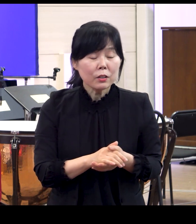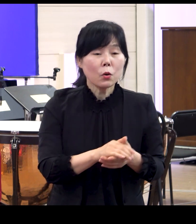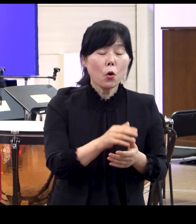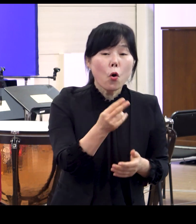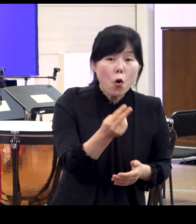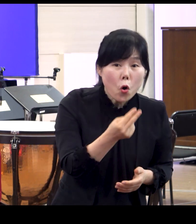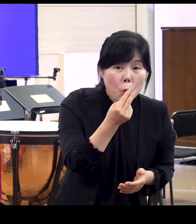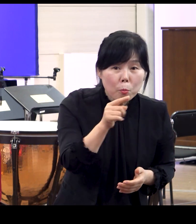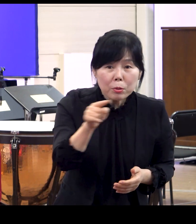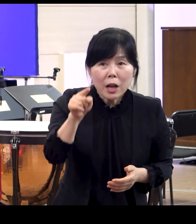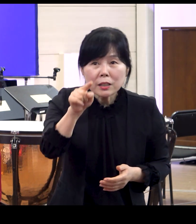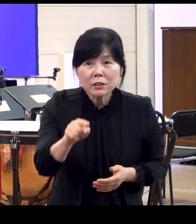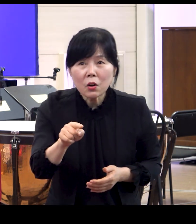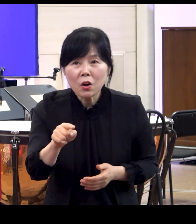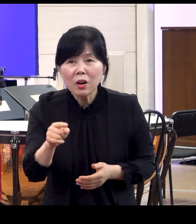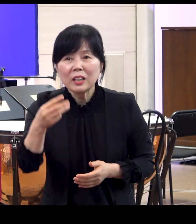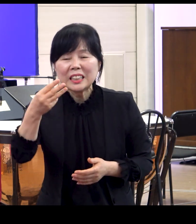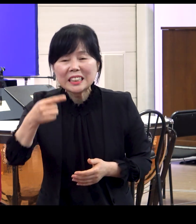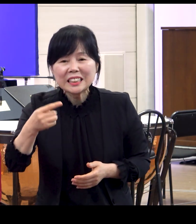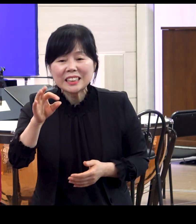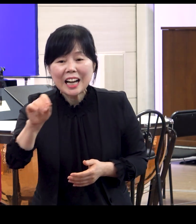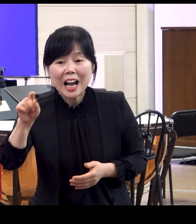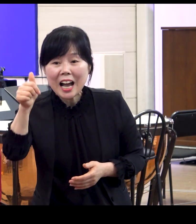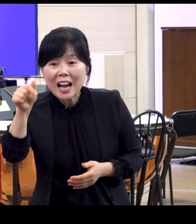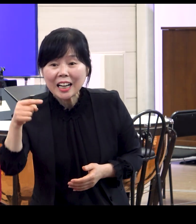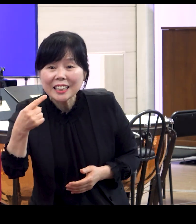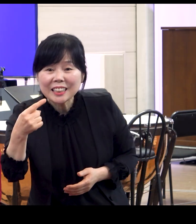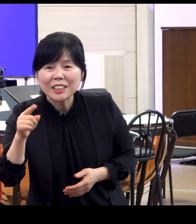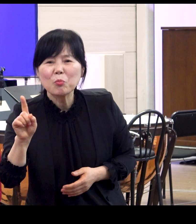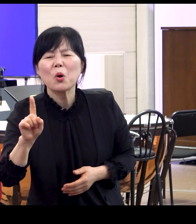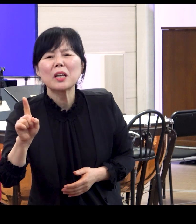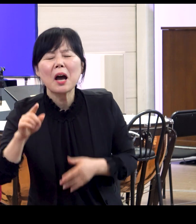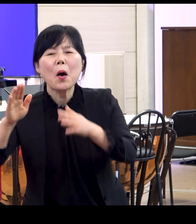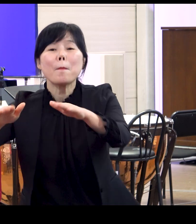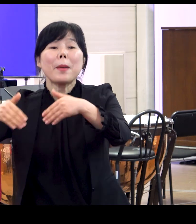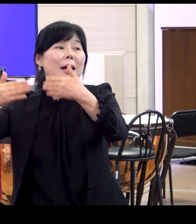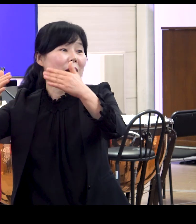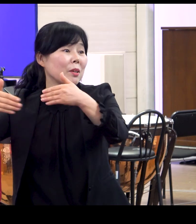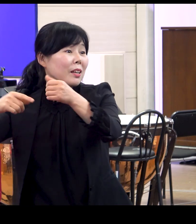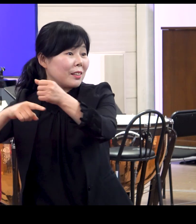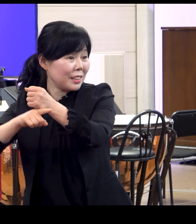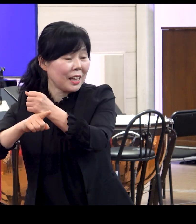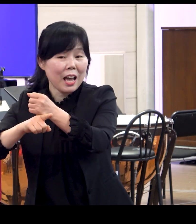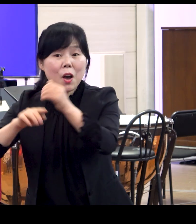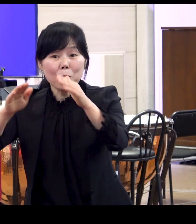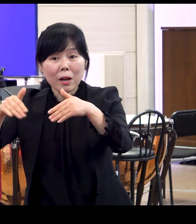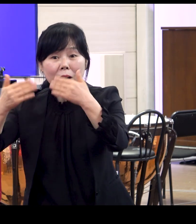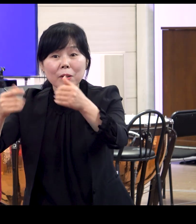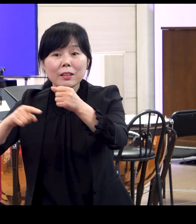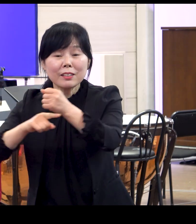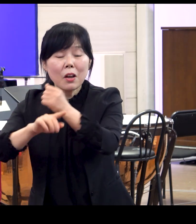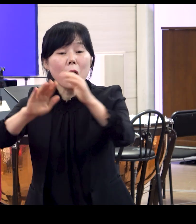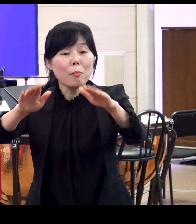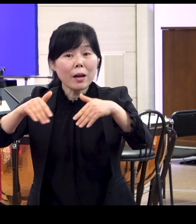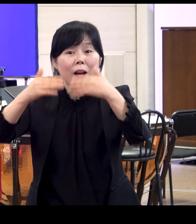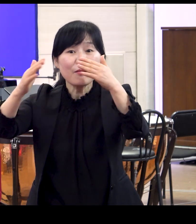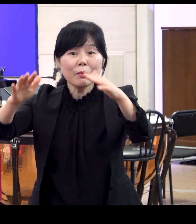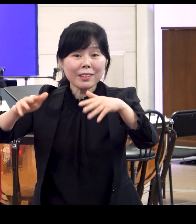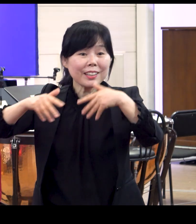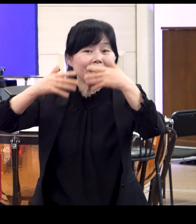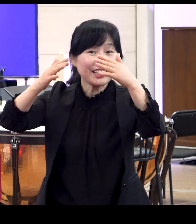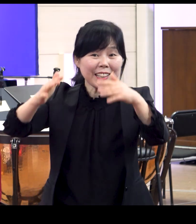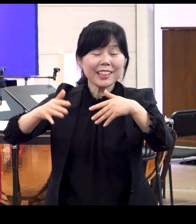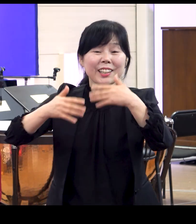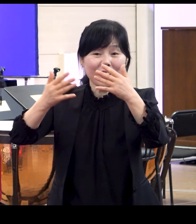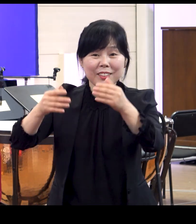이것과 함께 또 나오는 말 중에 루아흐라는 말이 있어요. 루아흐. 이 루아흐란 말은 바람이란 얘기예요. 바람이 분다, 바람이